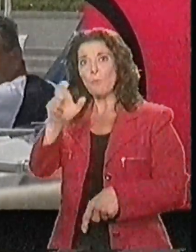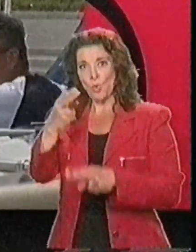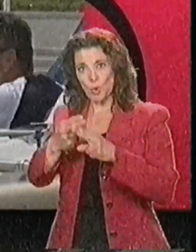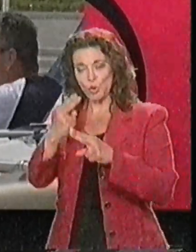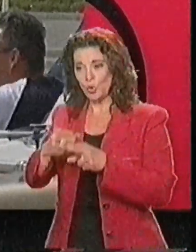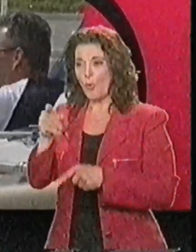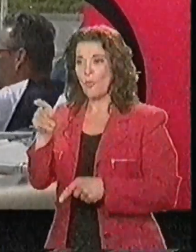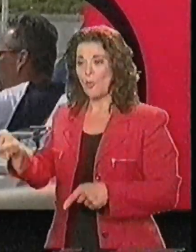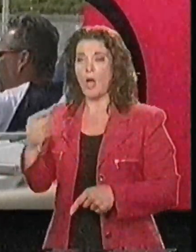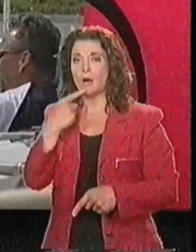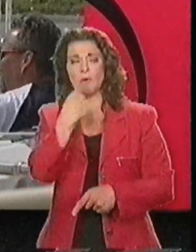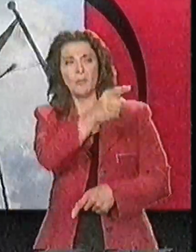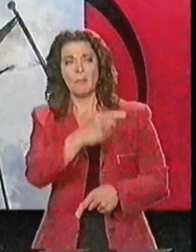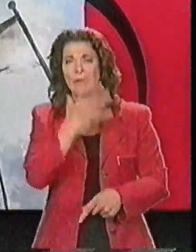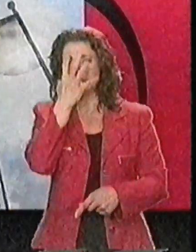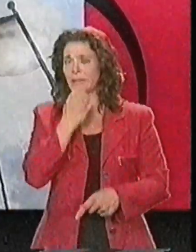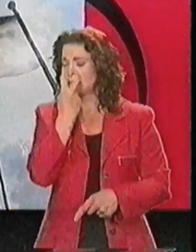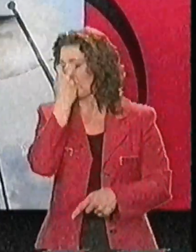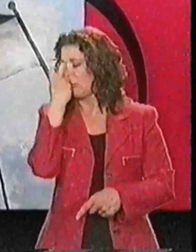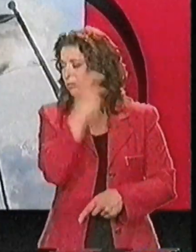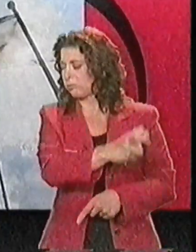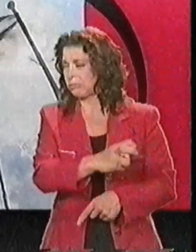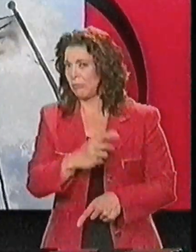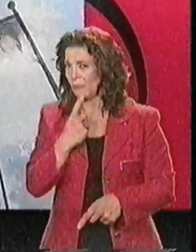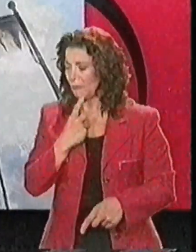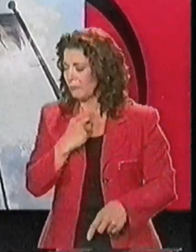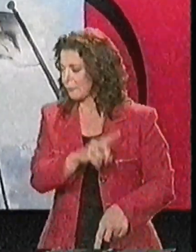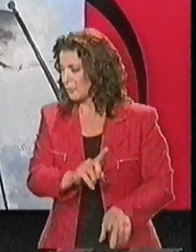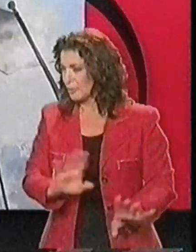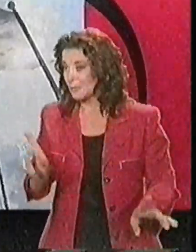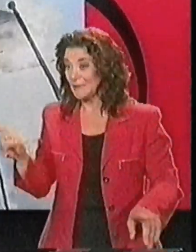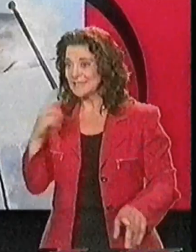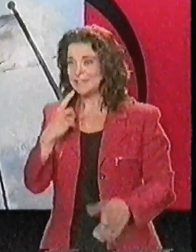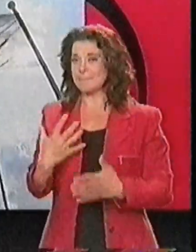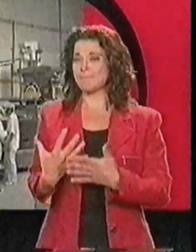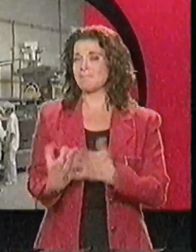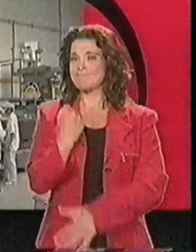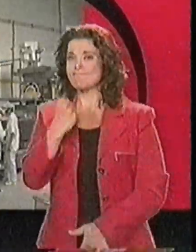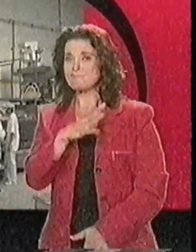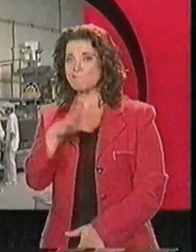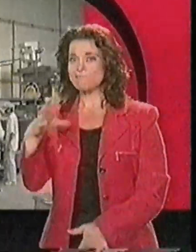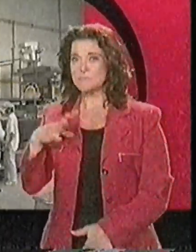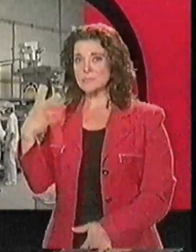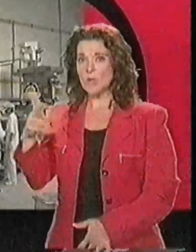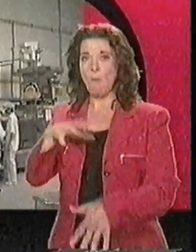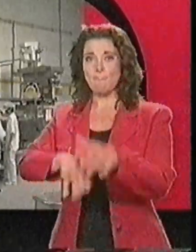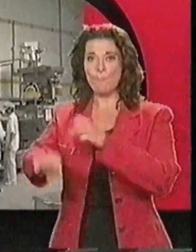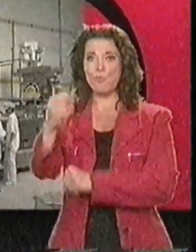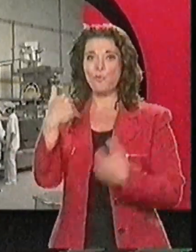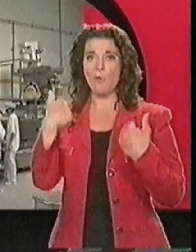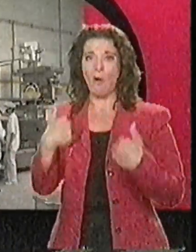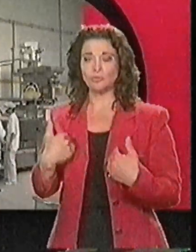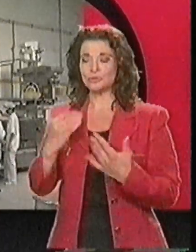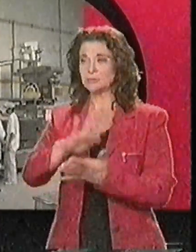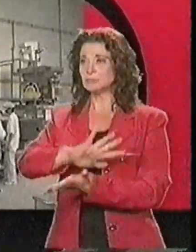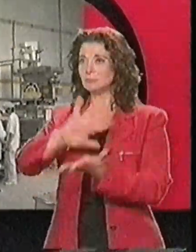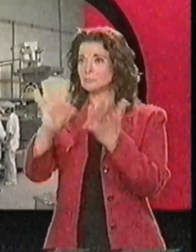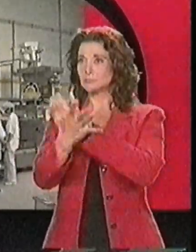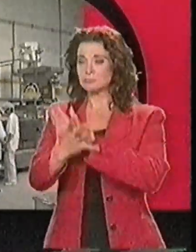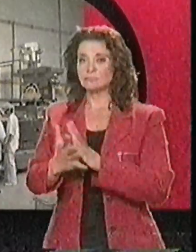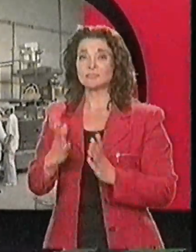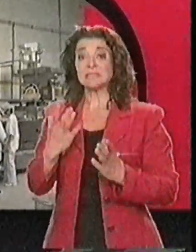camarades. On ne veut pas les voir, encore moins quand on a réussi, comme le proclament ces boulangers entièrement convertis au